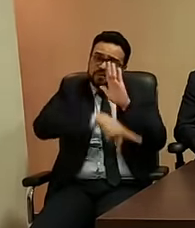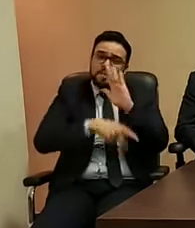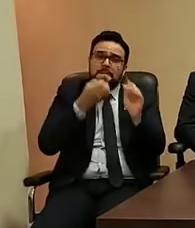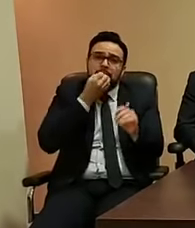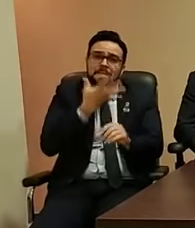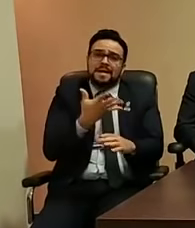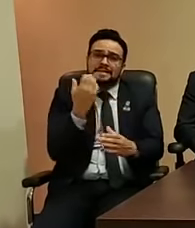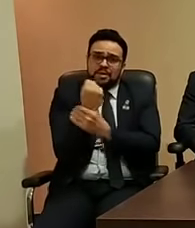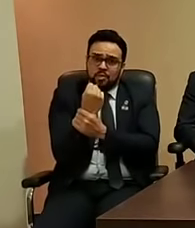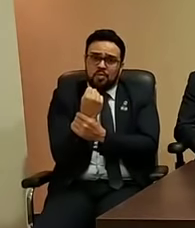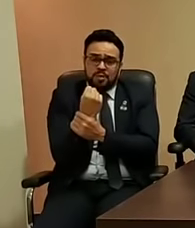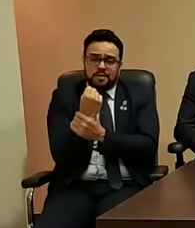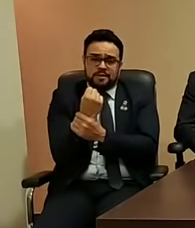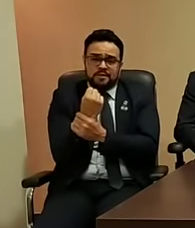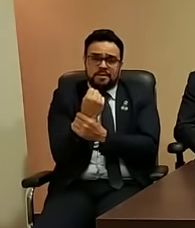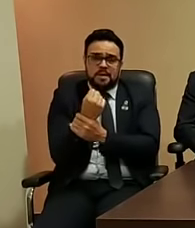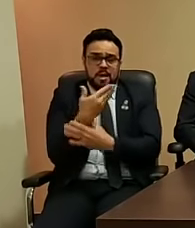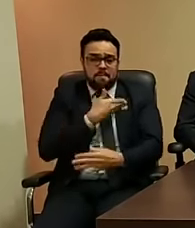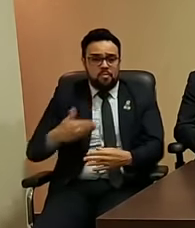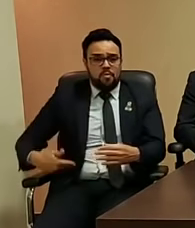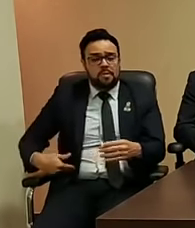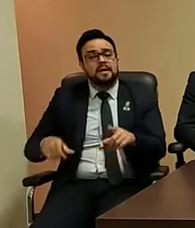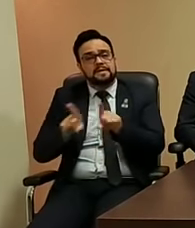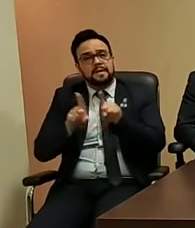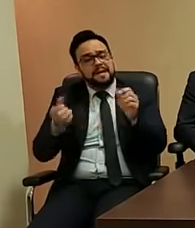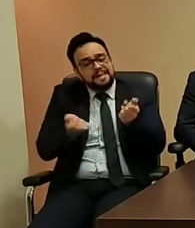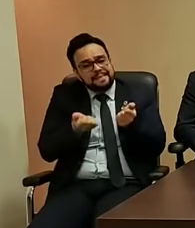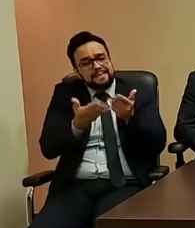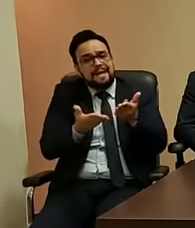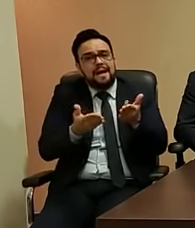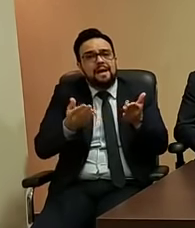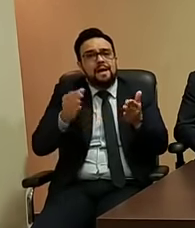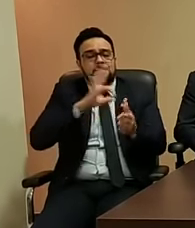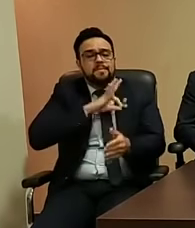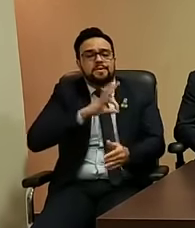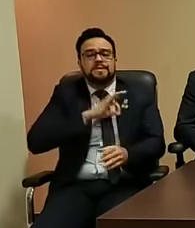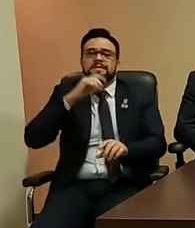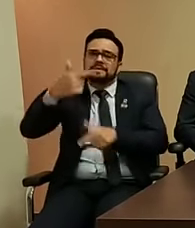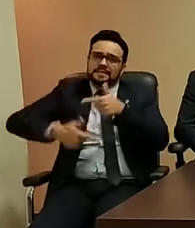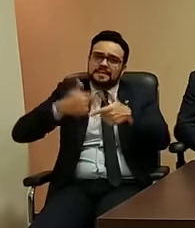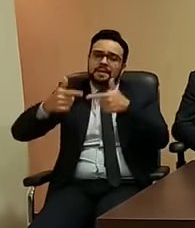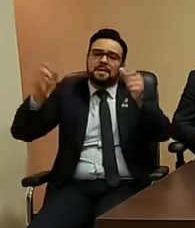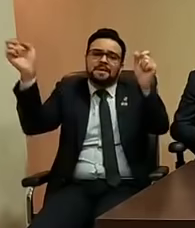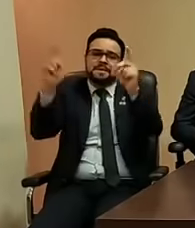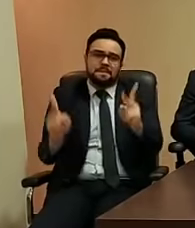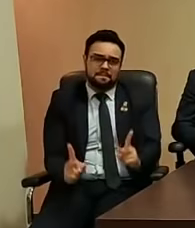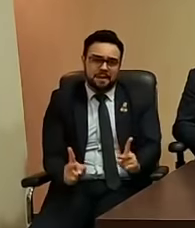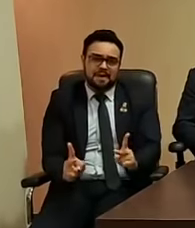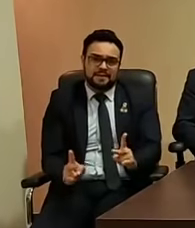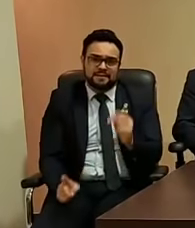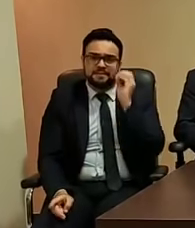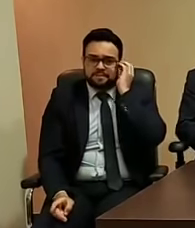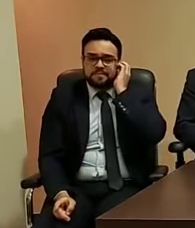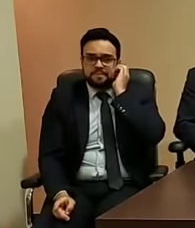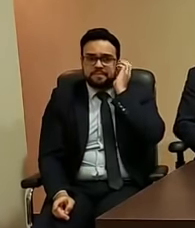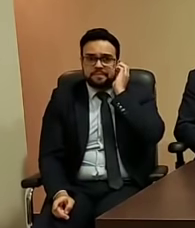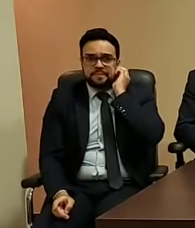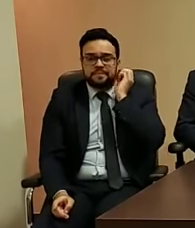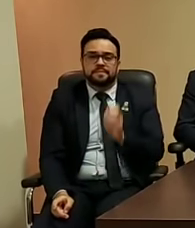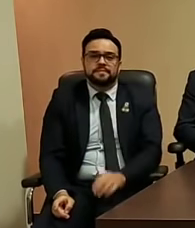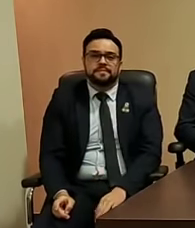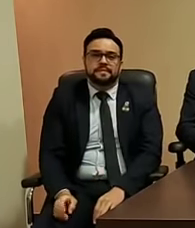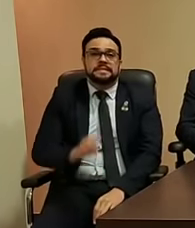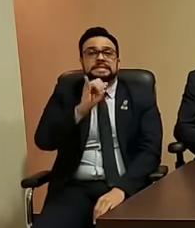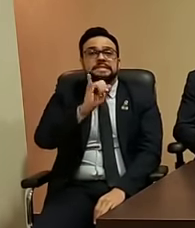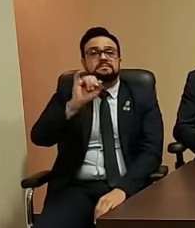para dar meios ao policial poder trabalhar, né, em paz quando tiver à sua frente, né,